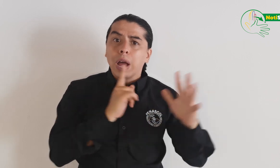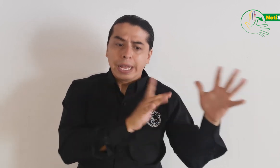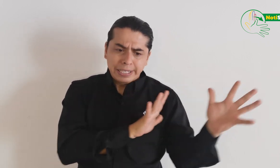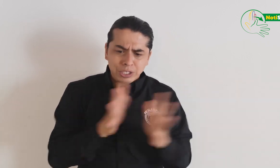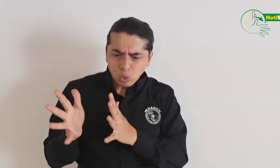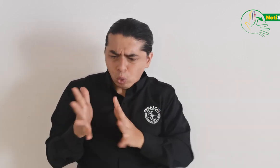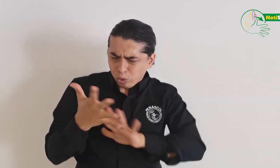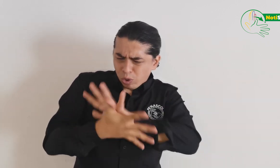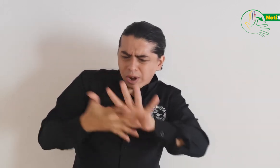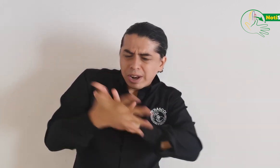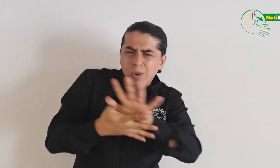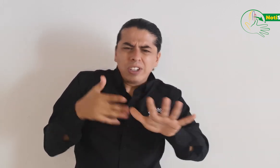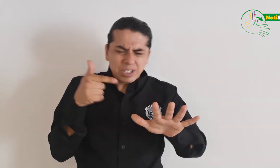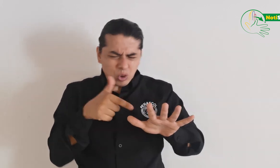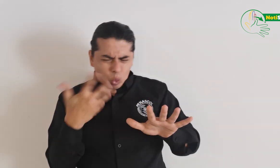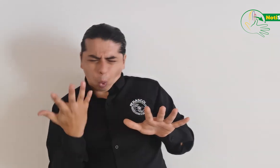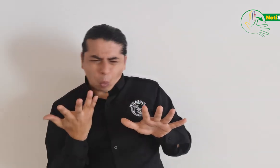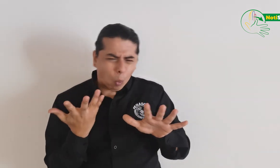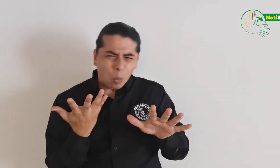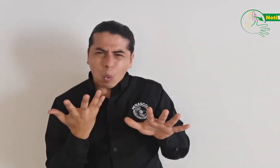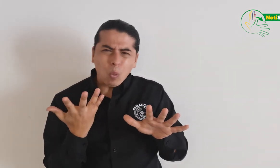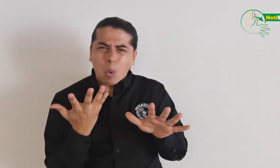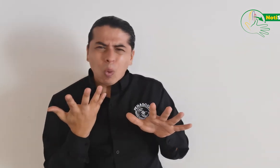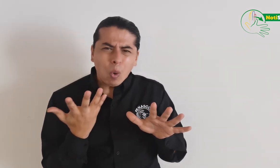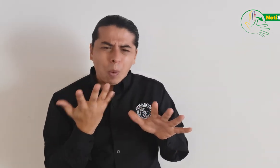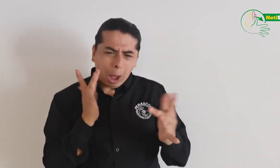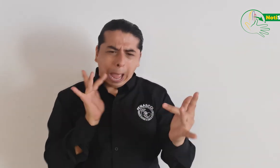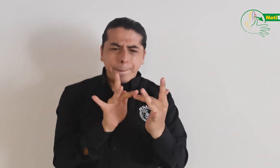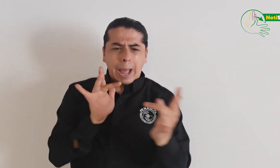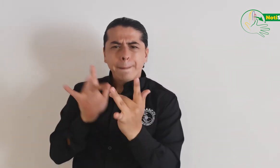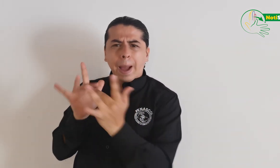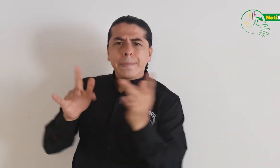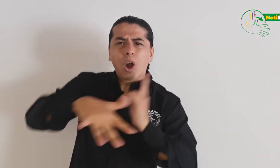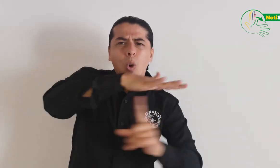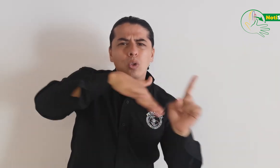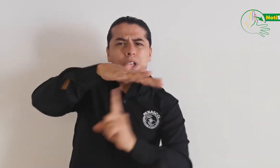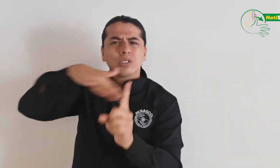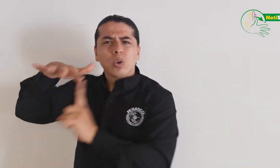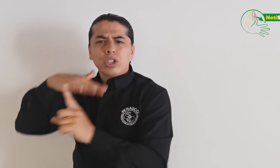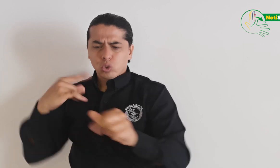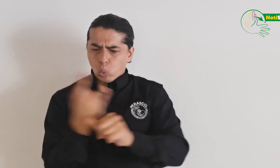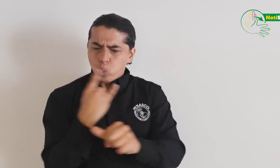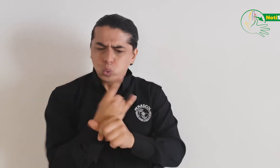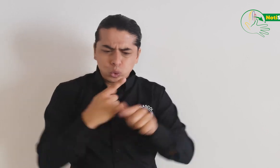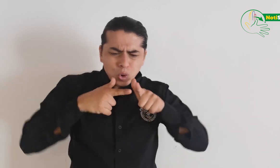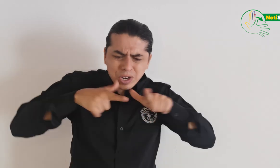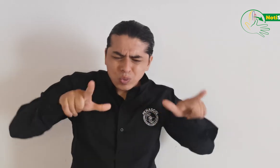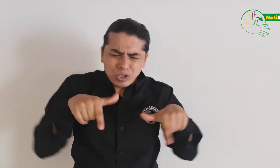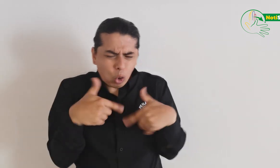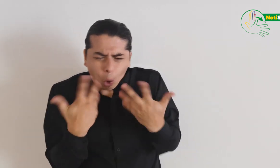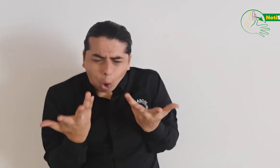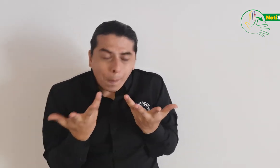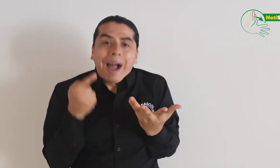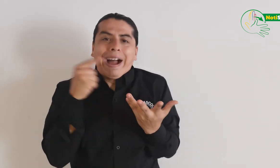hacer investigación del discurso, de los diferentes tipos de discurso de la lengua de señas en contexto y el uso lingüístico que se le